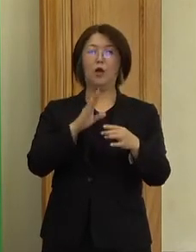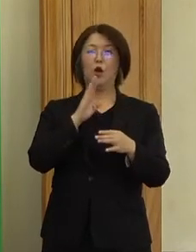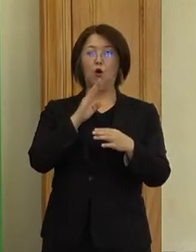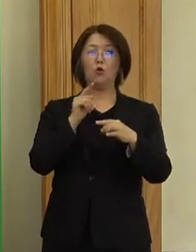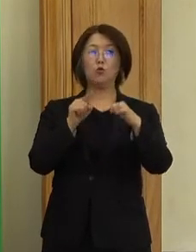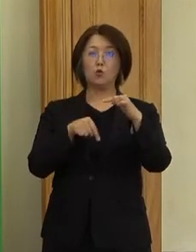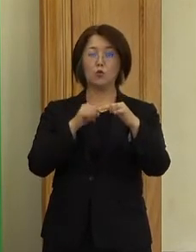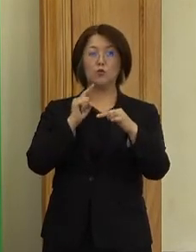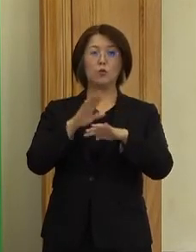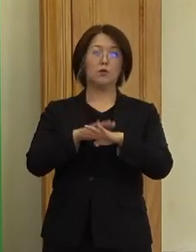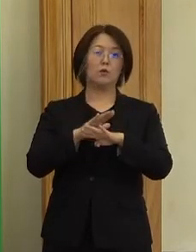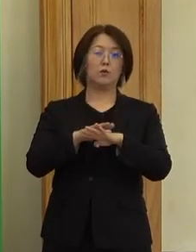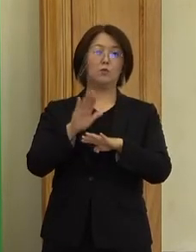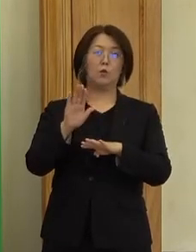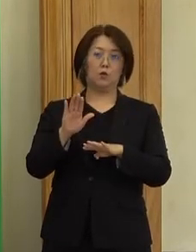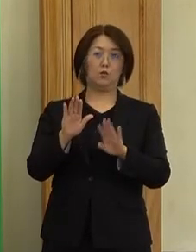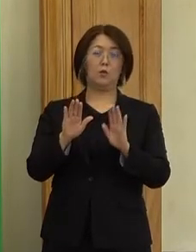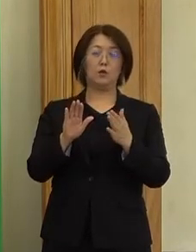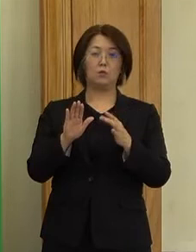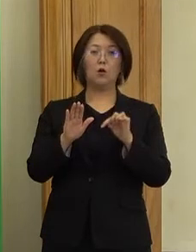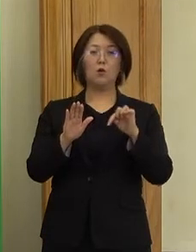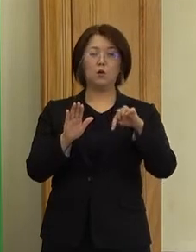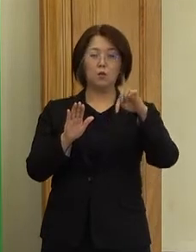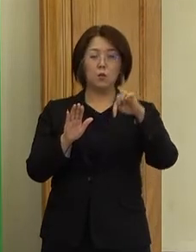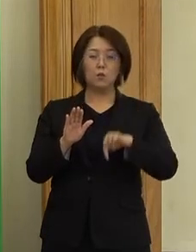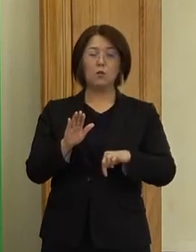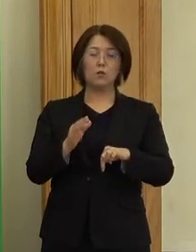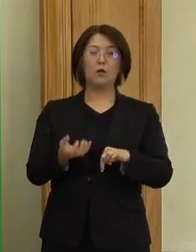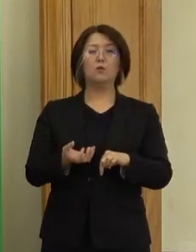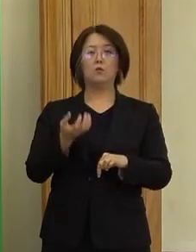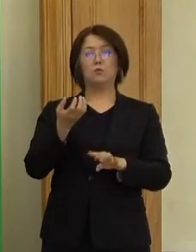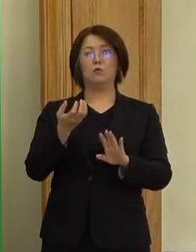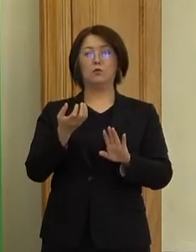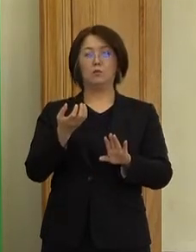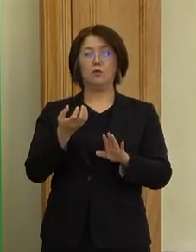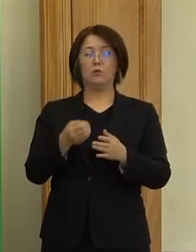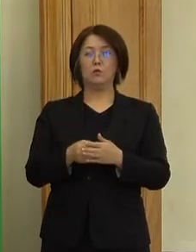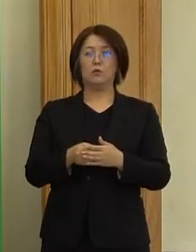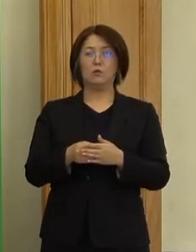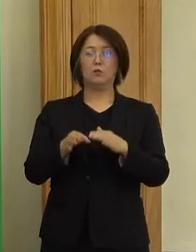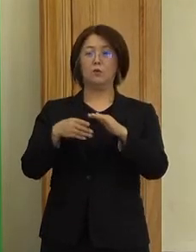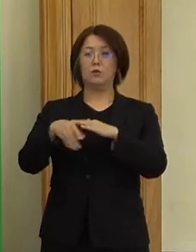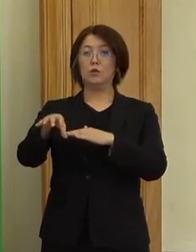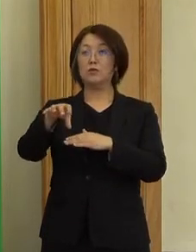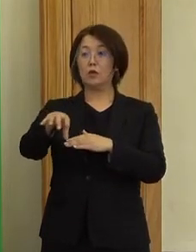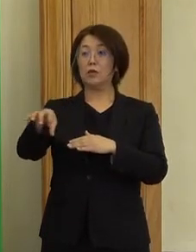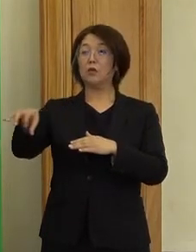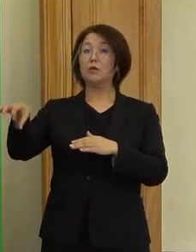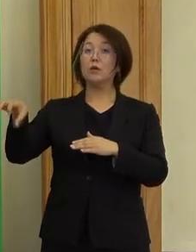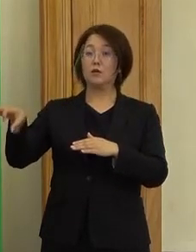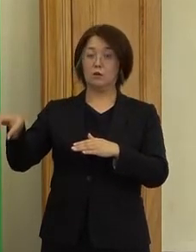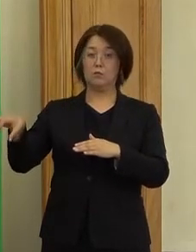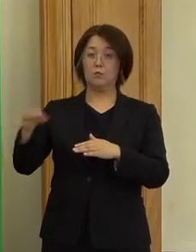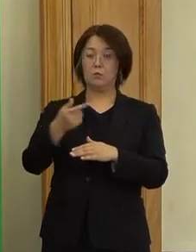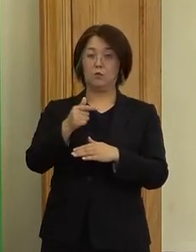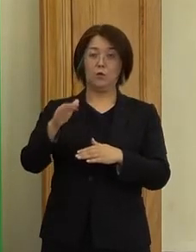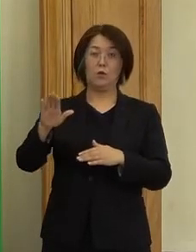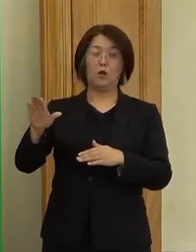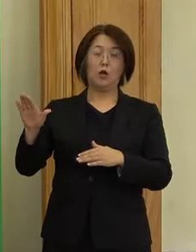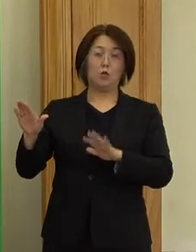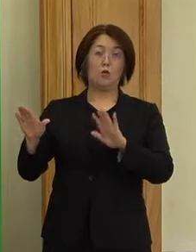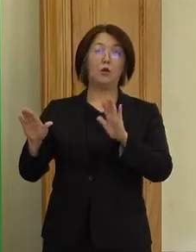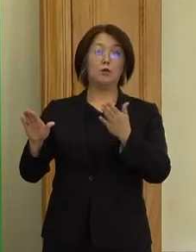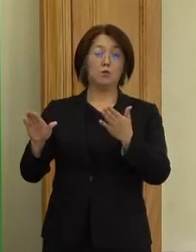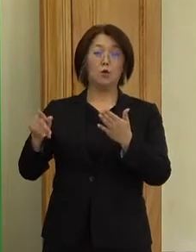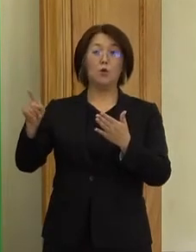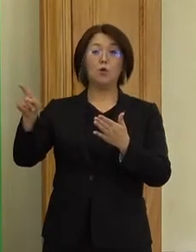言い方もしますが県庁で起きています。さまざまな出先機関も県内各地にあるわけでありますけれども、